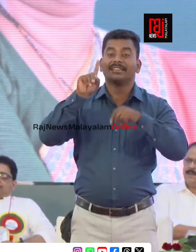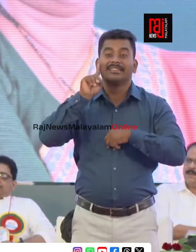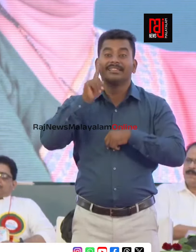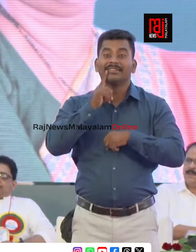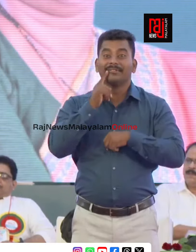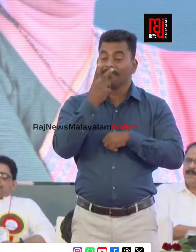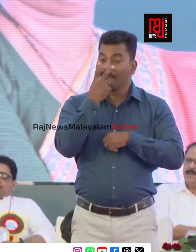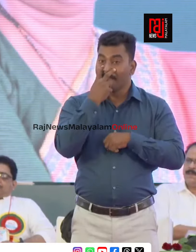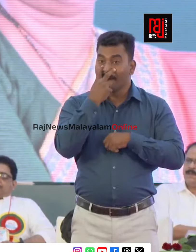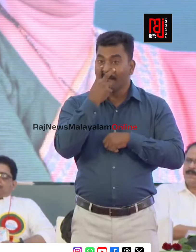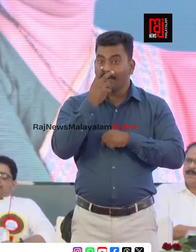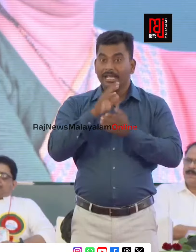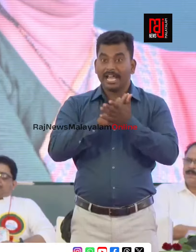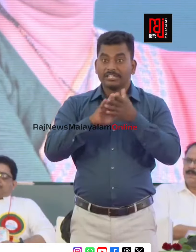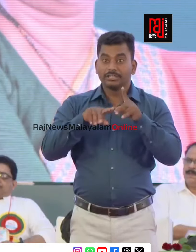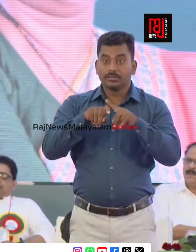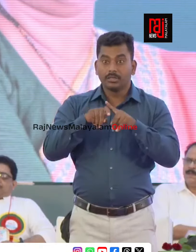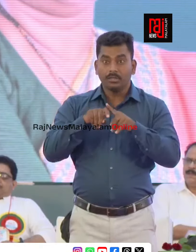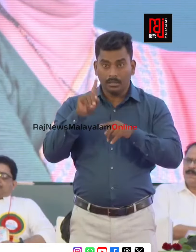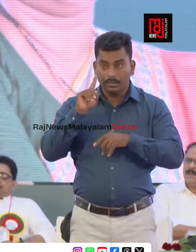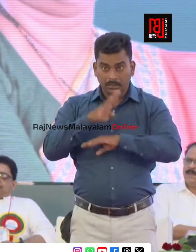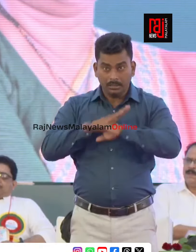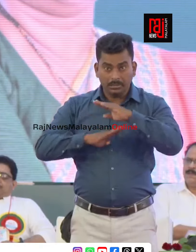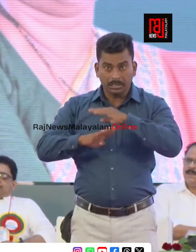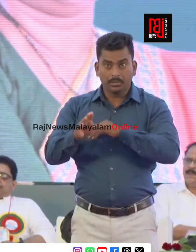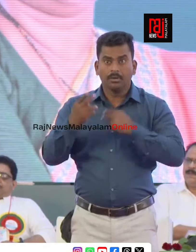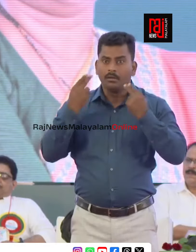കാഴ്ചാ വെല്ലുവിളി നേരിട്ടിരുന്നു.